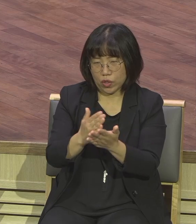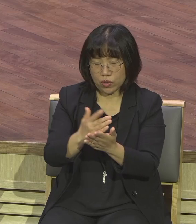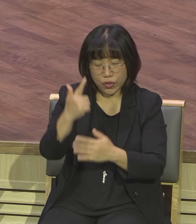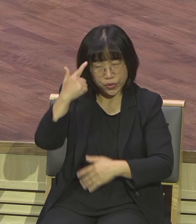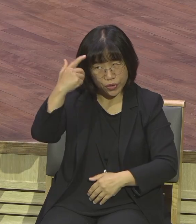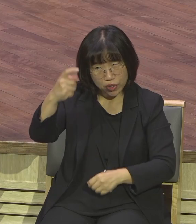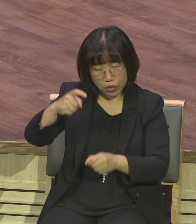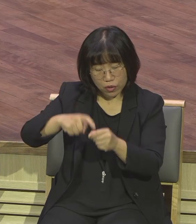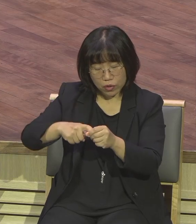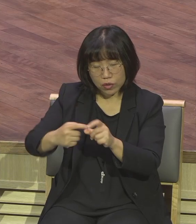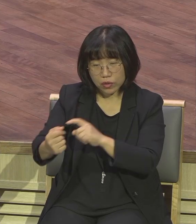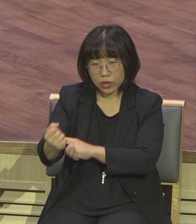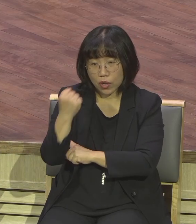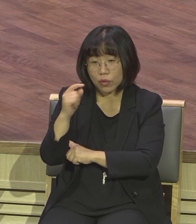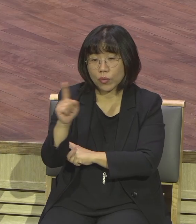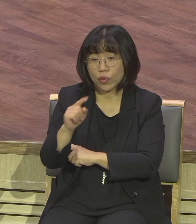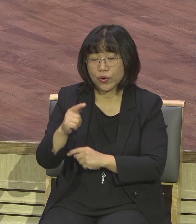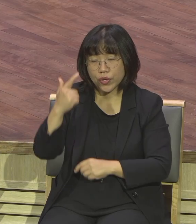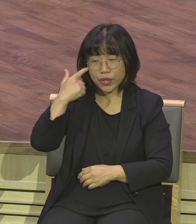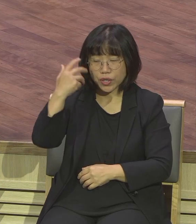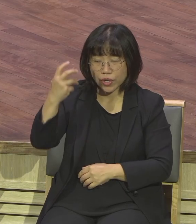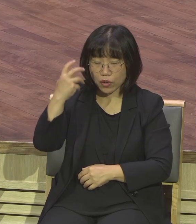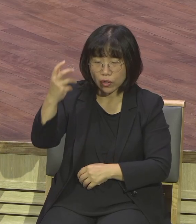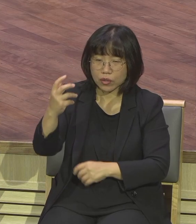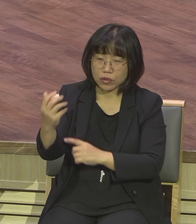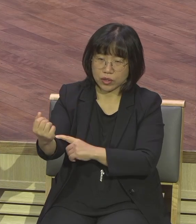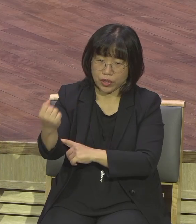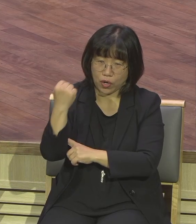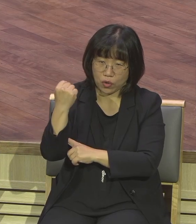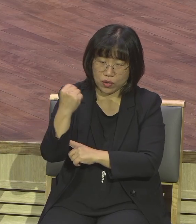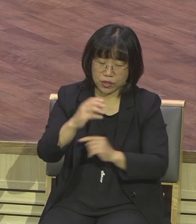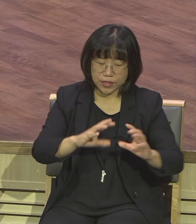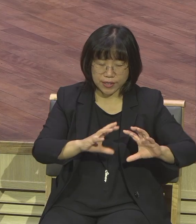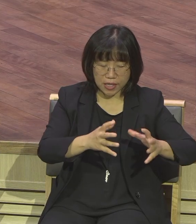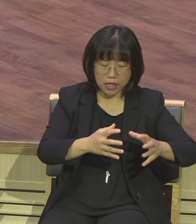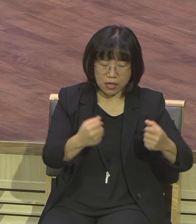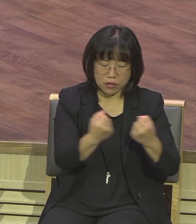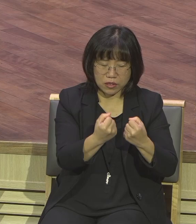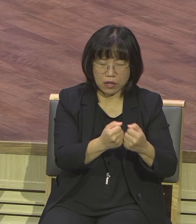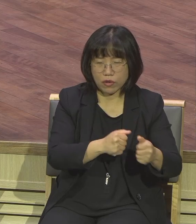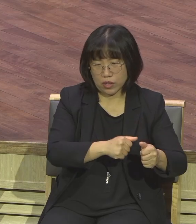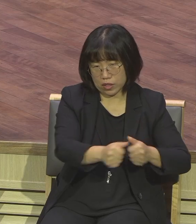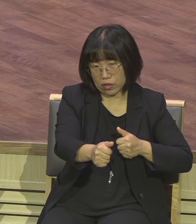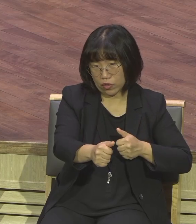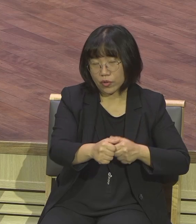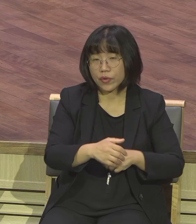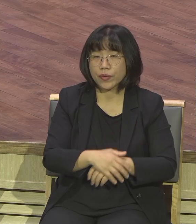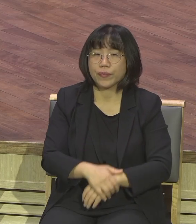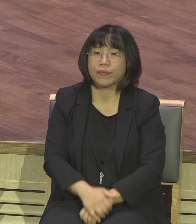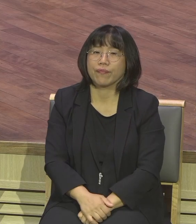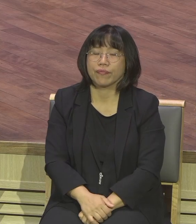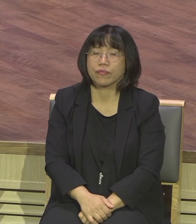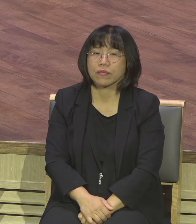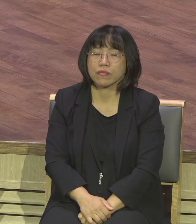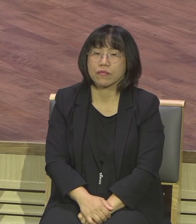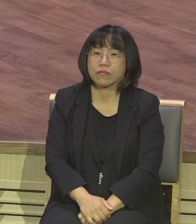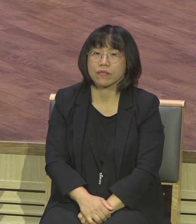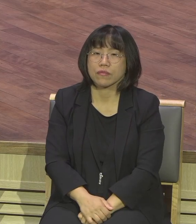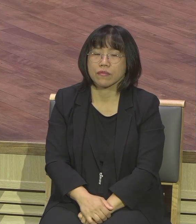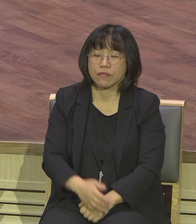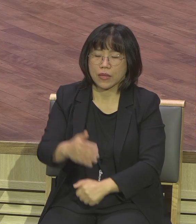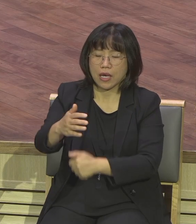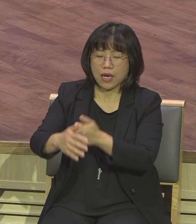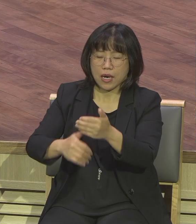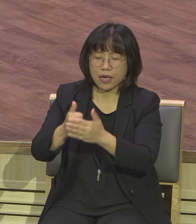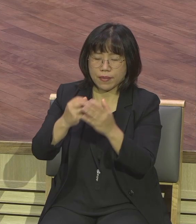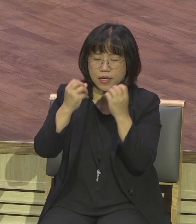게 영역이요. 오력 중에서 오력. 그렇죠? 영역, 지력, 체력, 경제 인력. 세상과 싸우 이길 수 있는 영역을 다시고